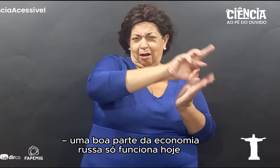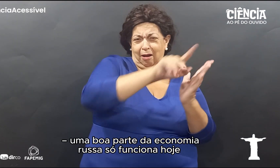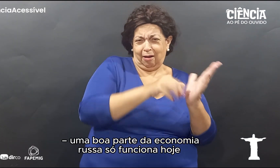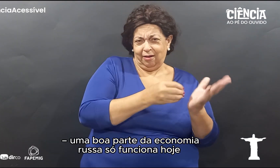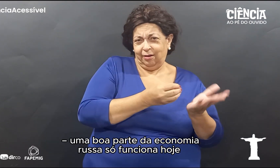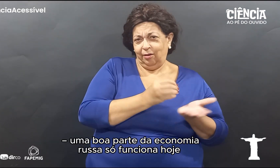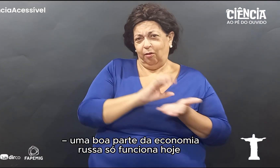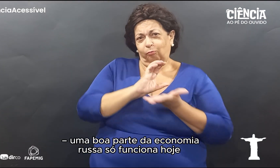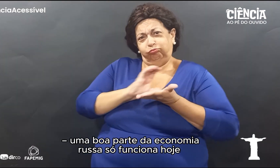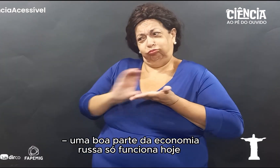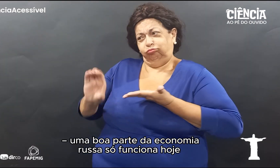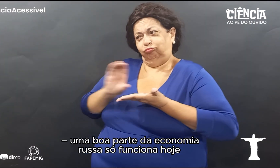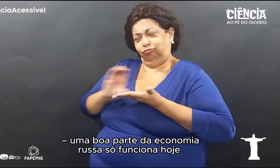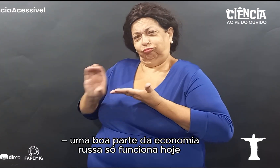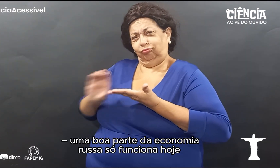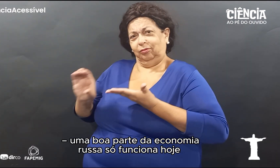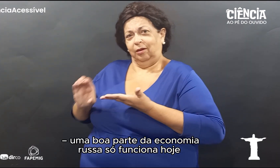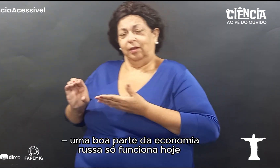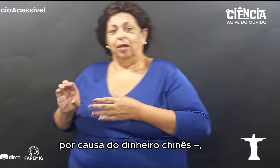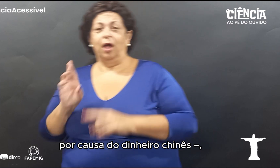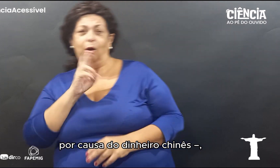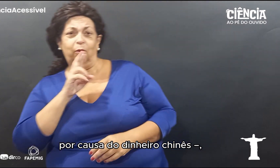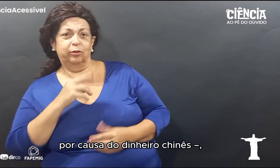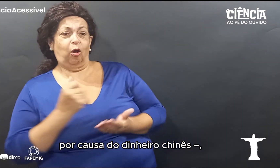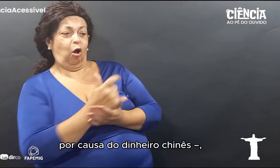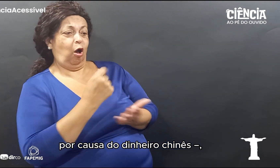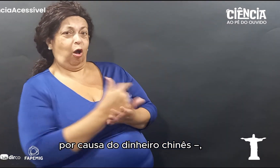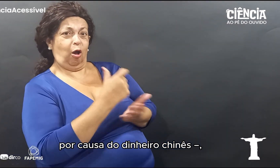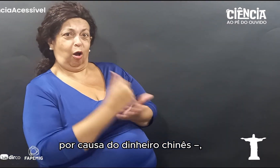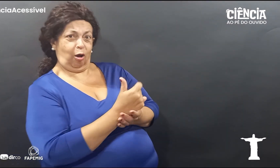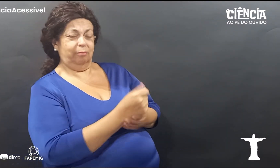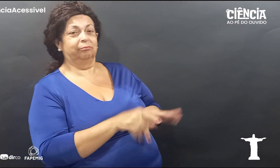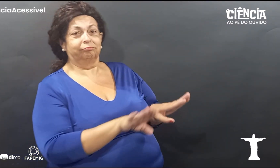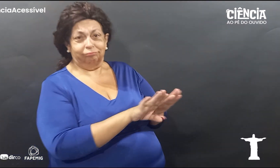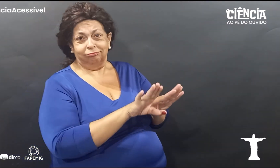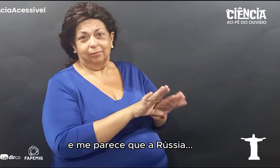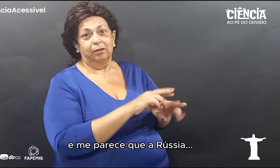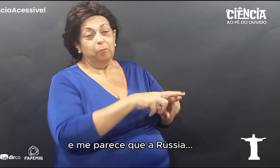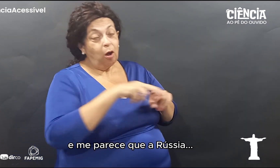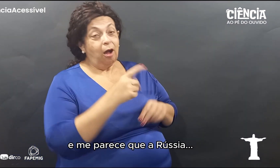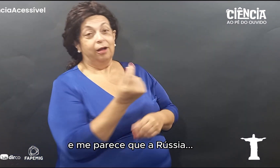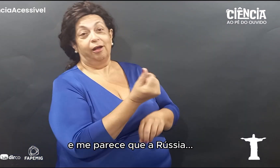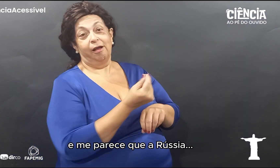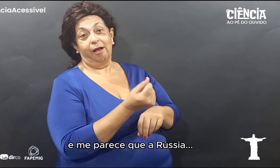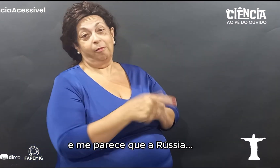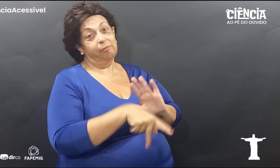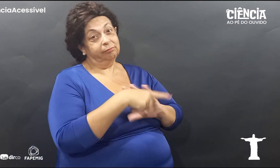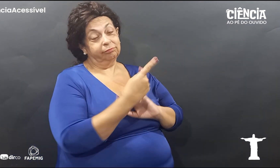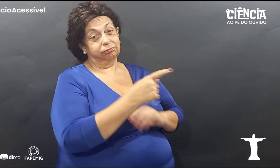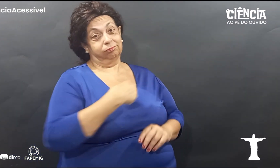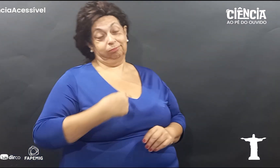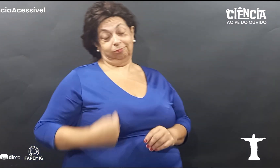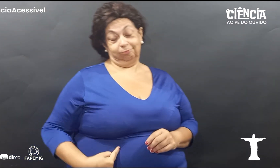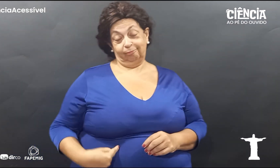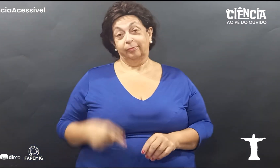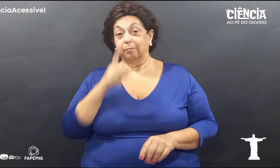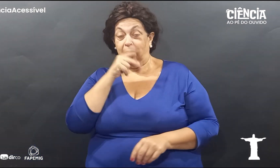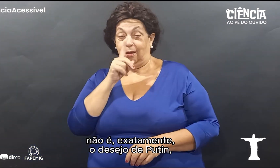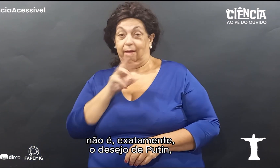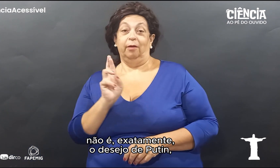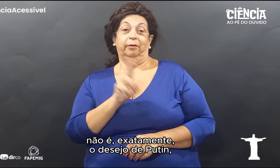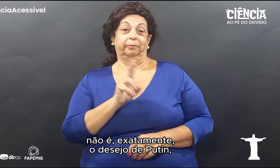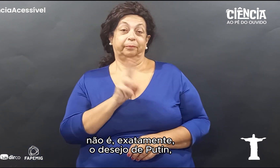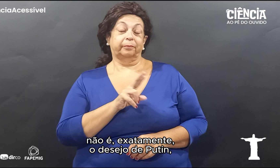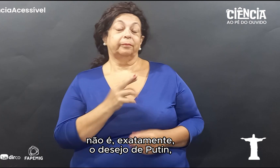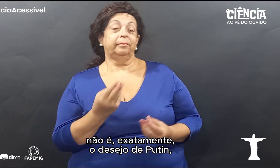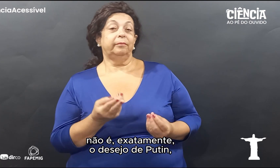Uma boa parte da economia russa só funciona hoje por causa do dinheiro chinês. E me parece que a Rússia